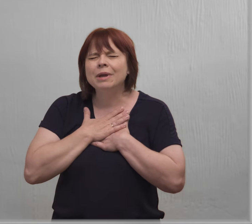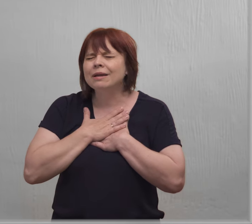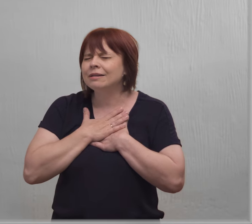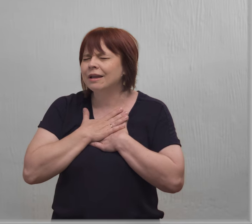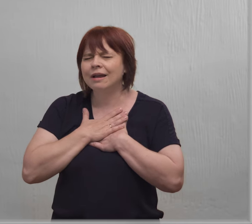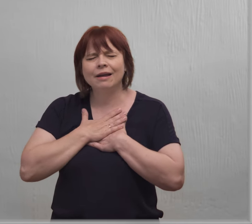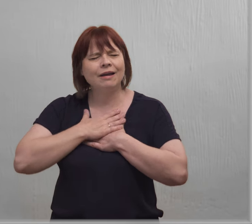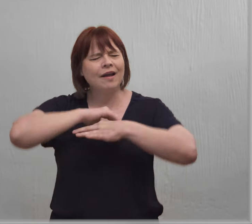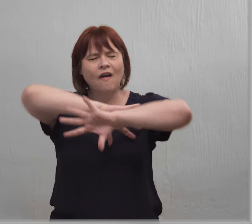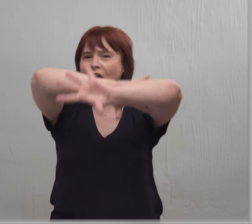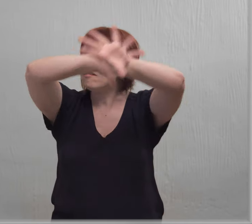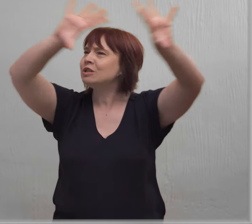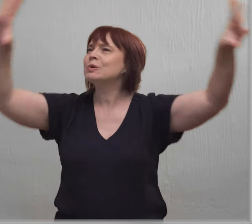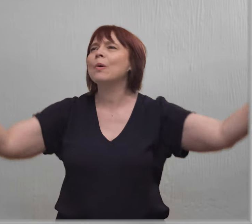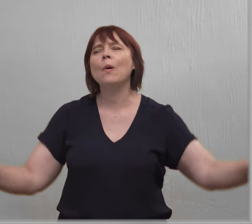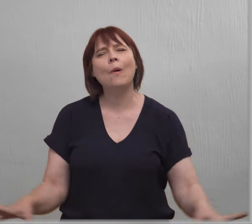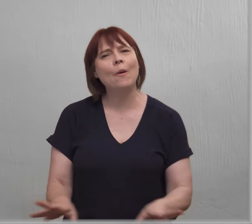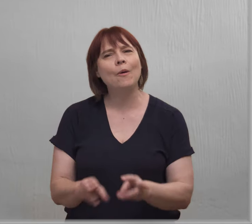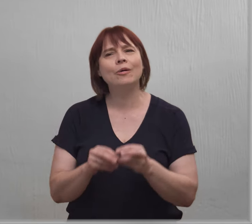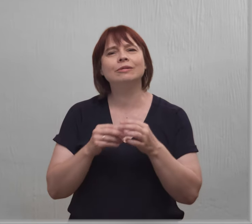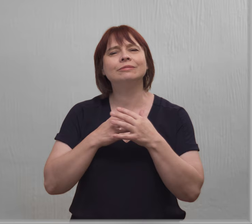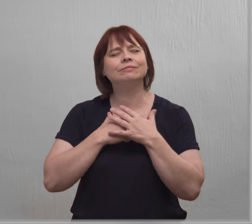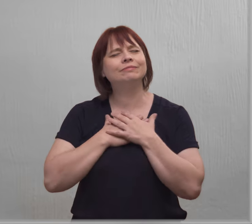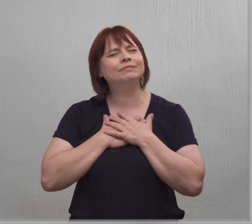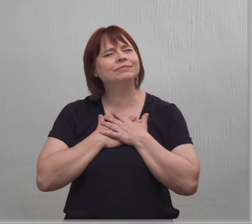для меня все,